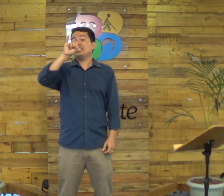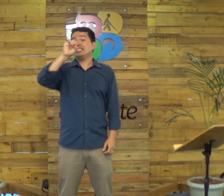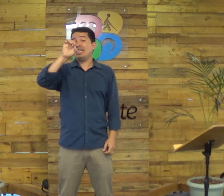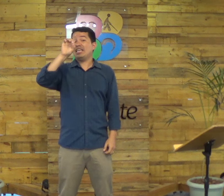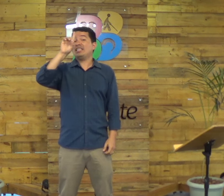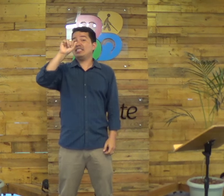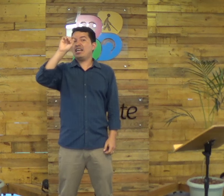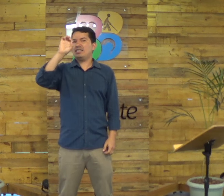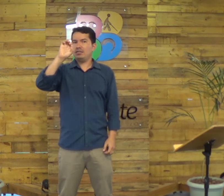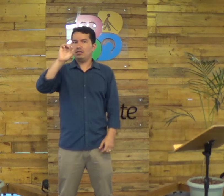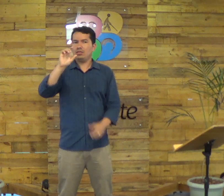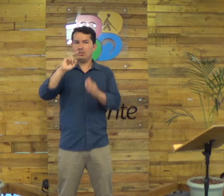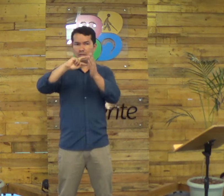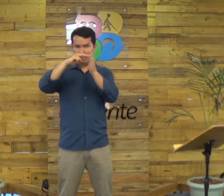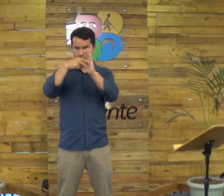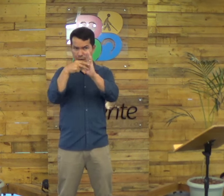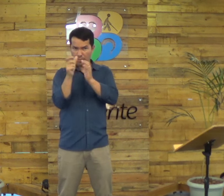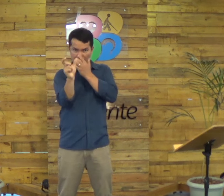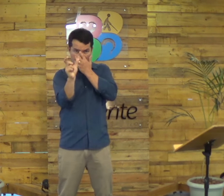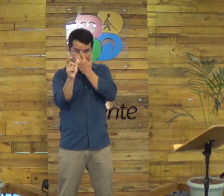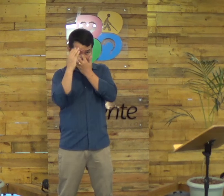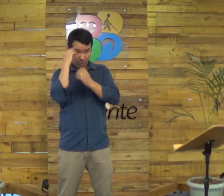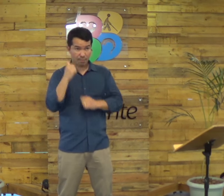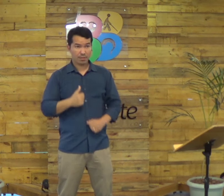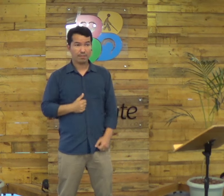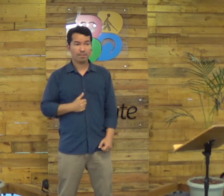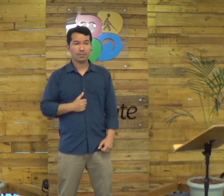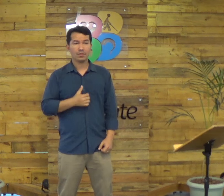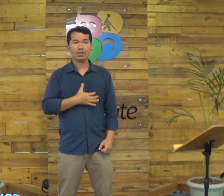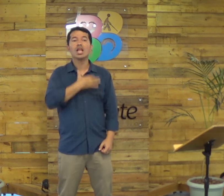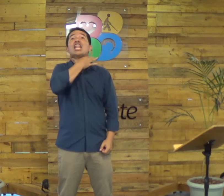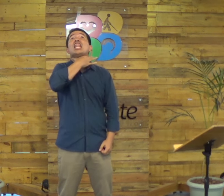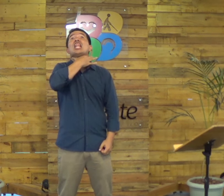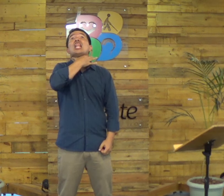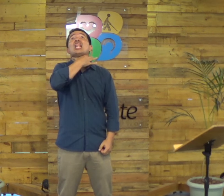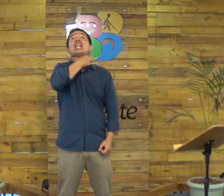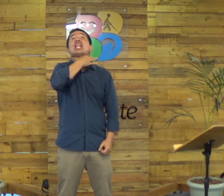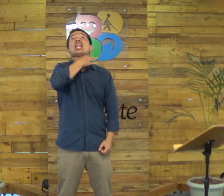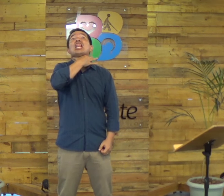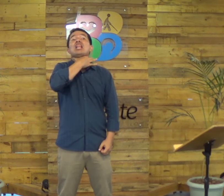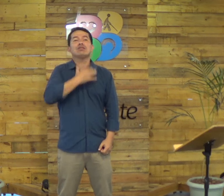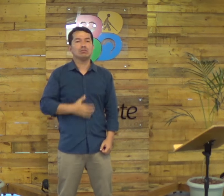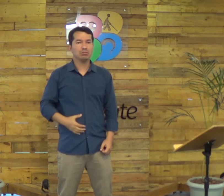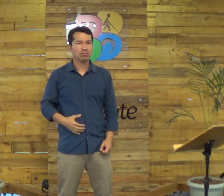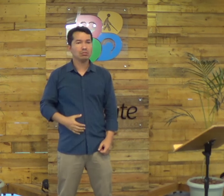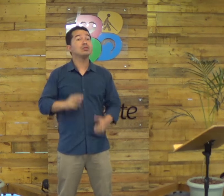Ansiedade, o que significa essa palavra? Você sabe? Uma pessoa,